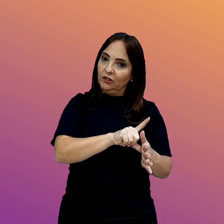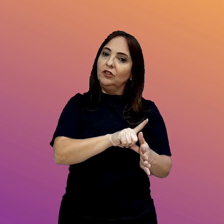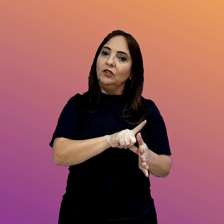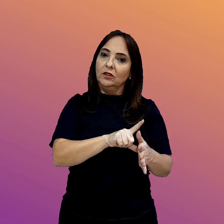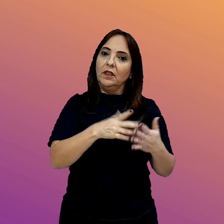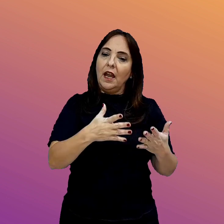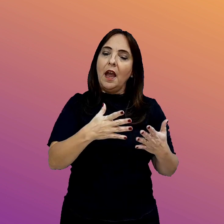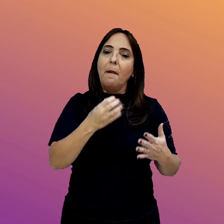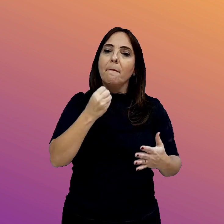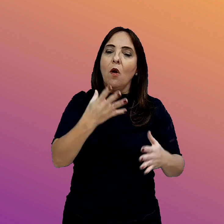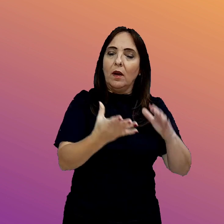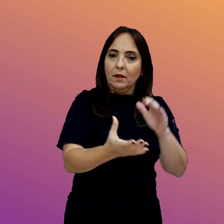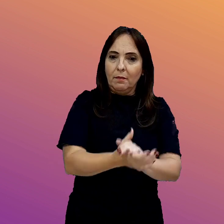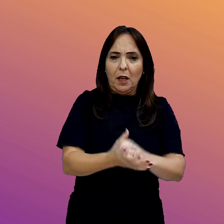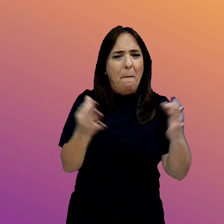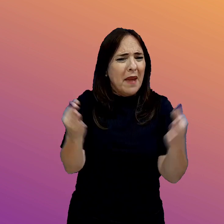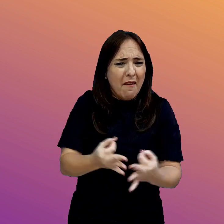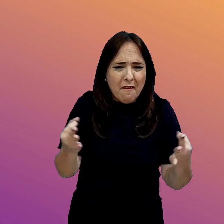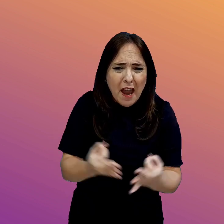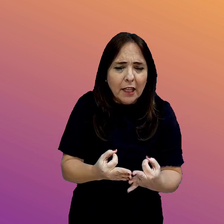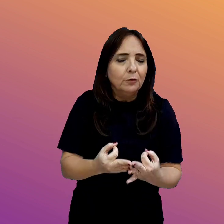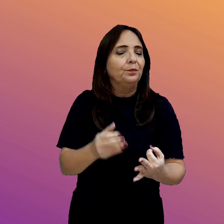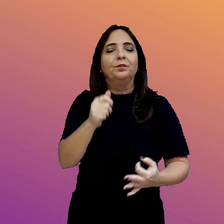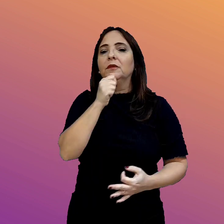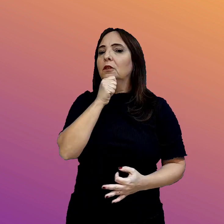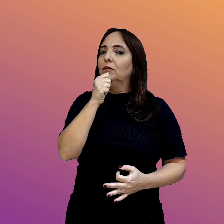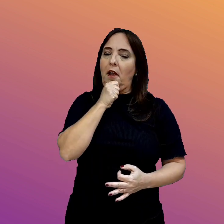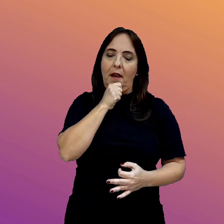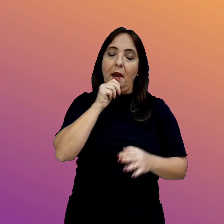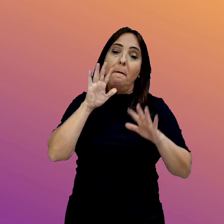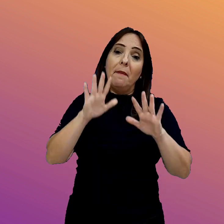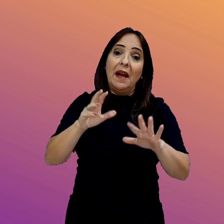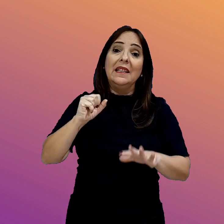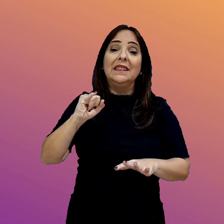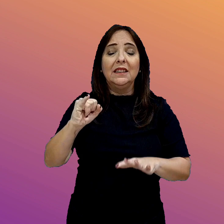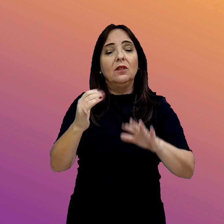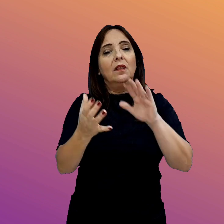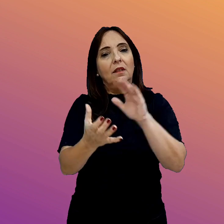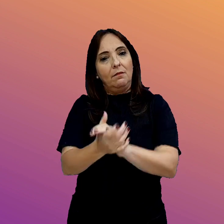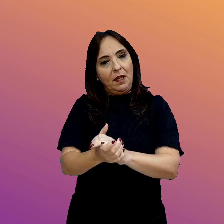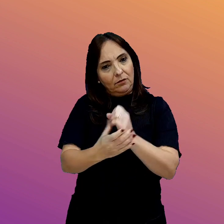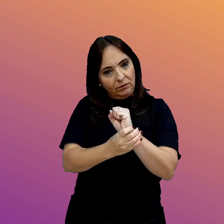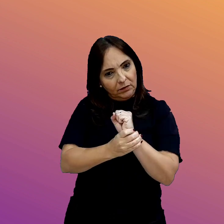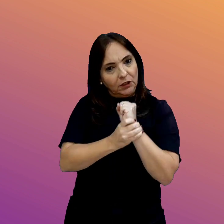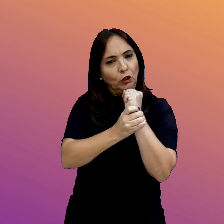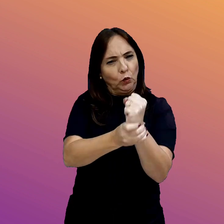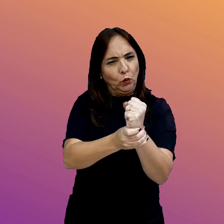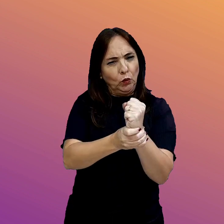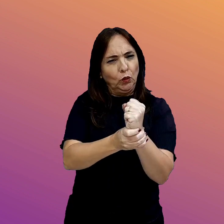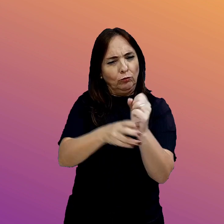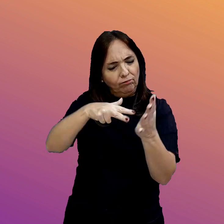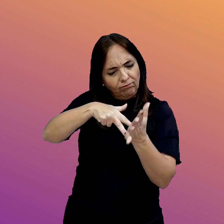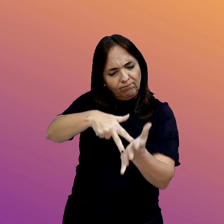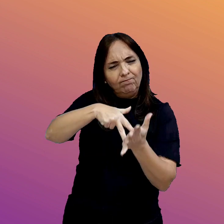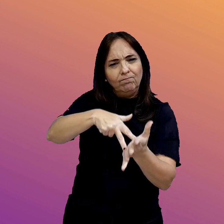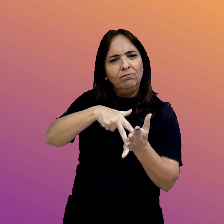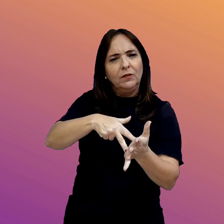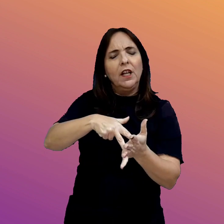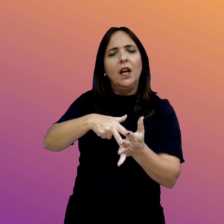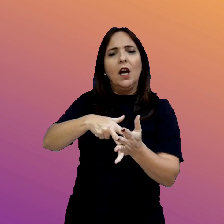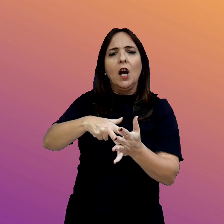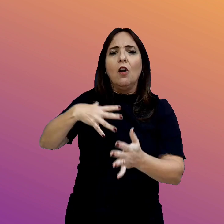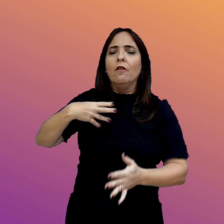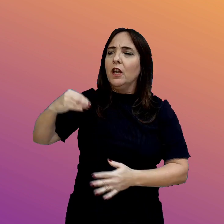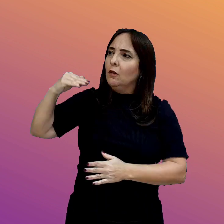casamento perfeito. Mas quando o casamento é seguro, sólido, saudável, os filhos crescerão num lar muito mais ajustado, eles ficarão muito